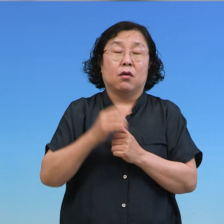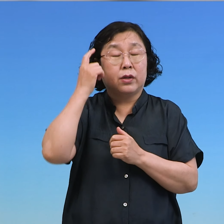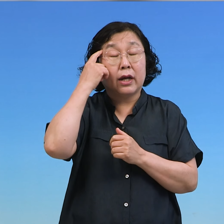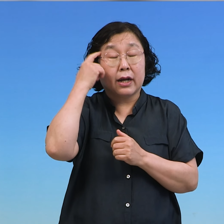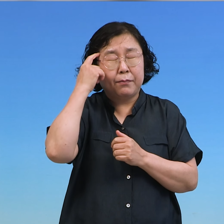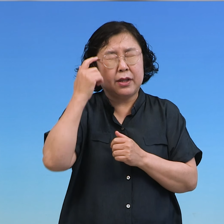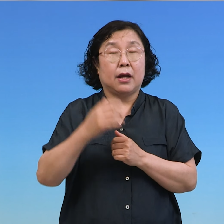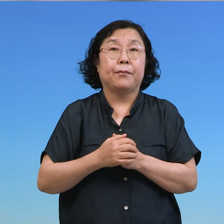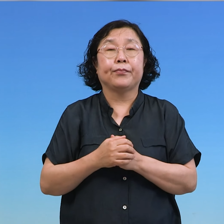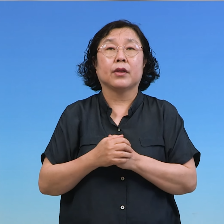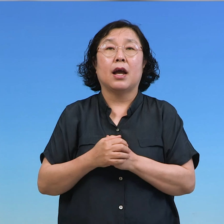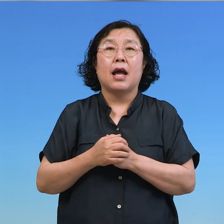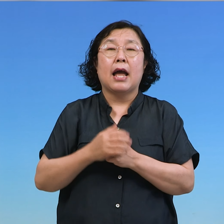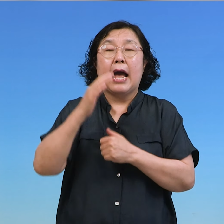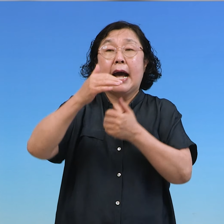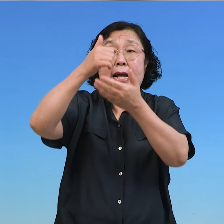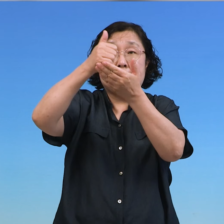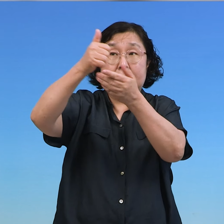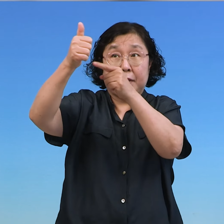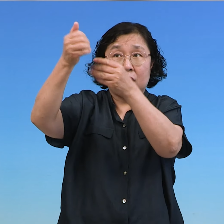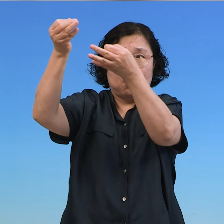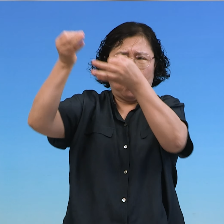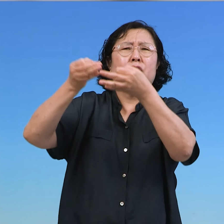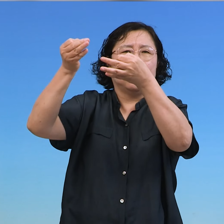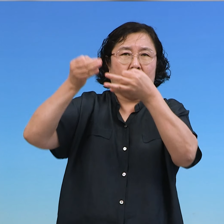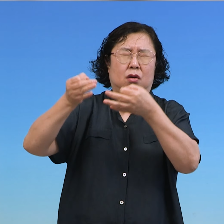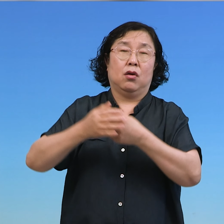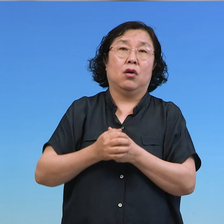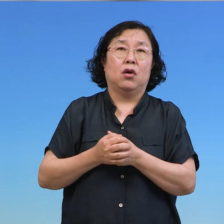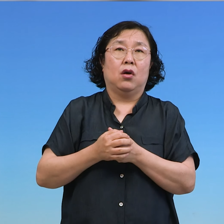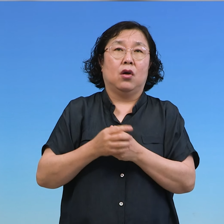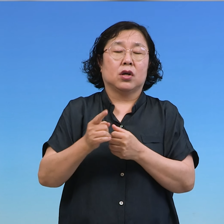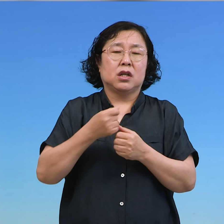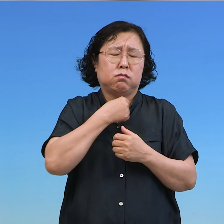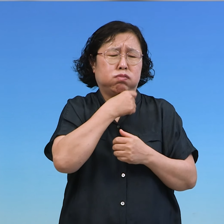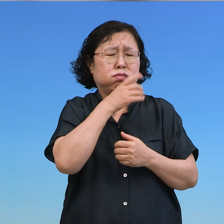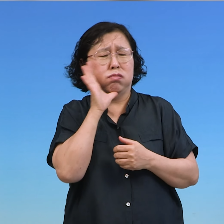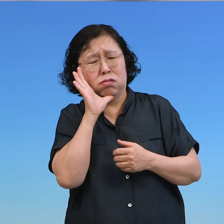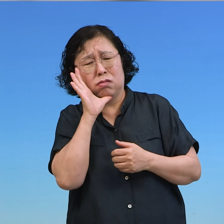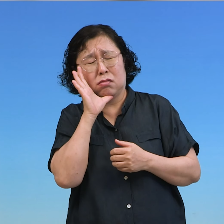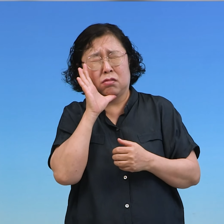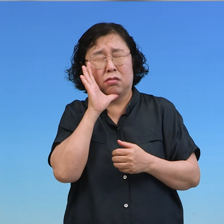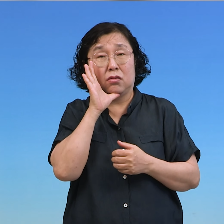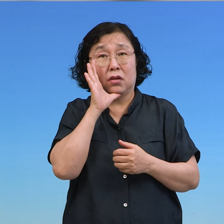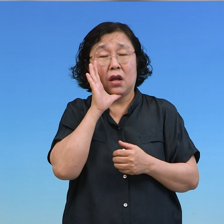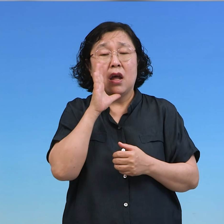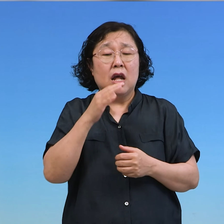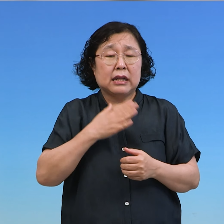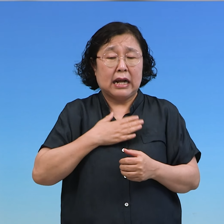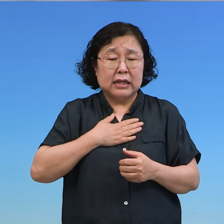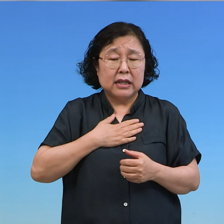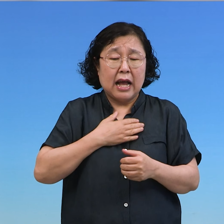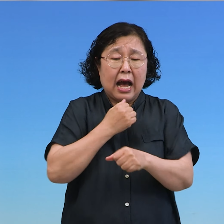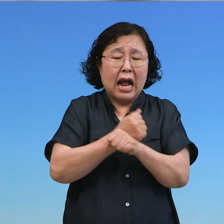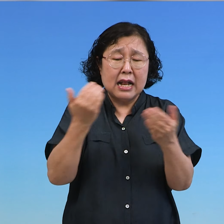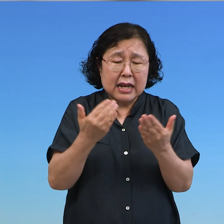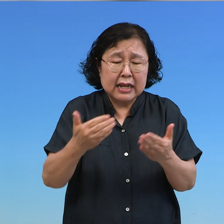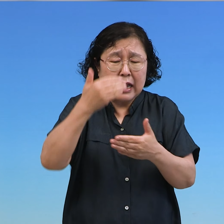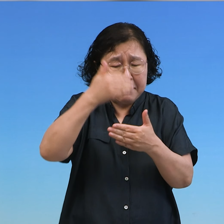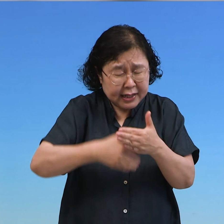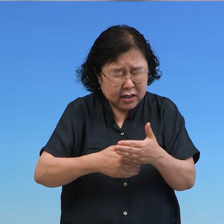일어났다고 생각하지 않습니다 하나님께서 보신 거예요 그 연세에도 불구하고 난 아직 할 일이